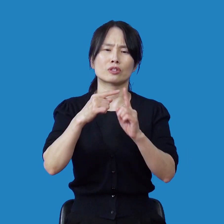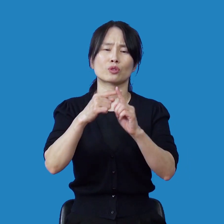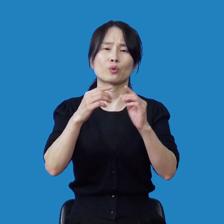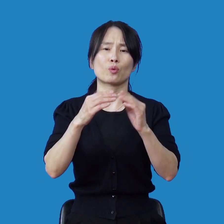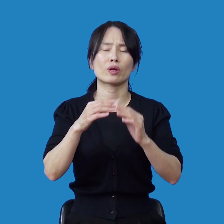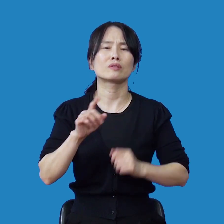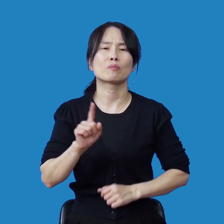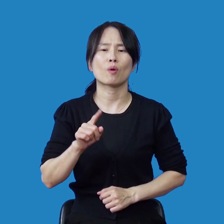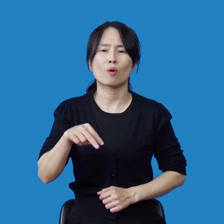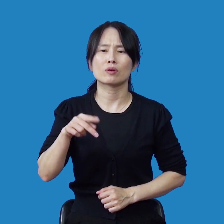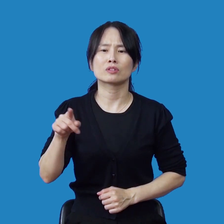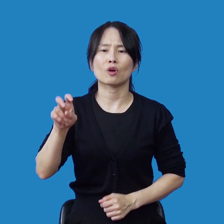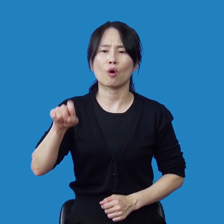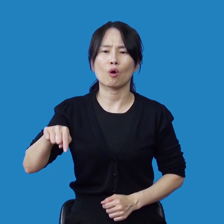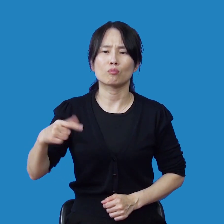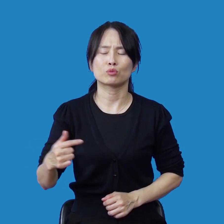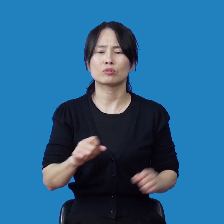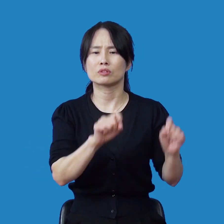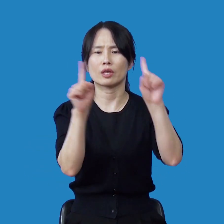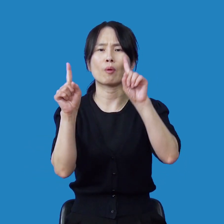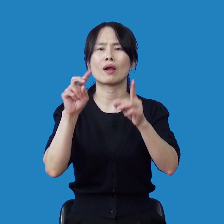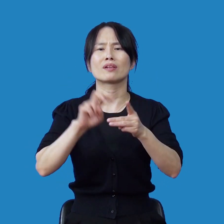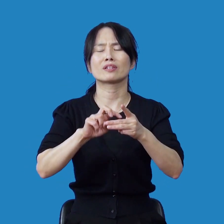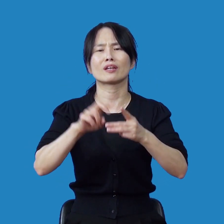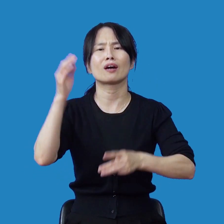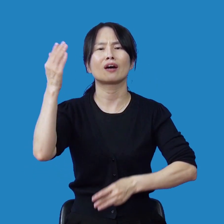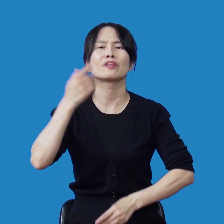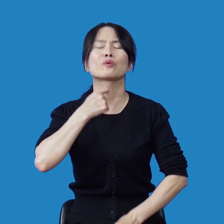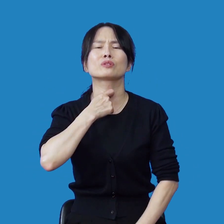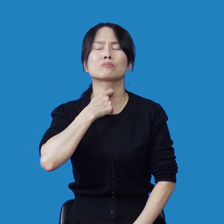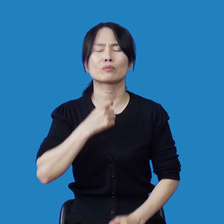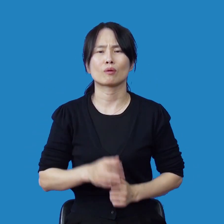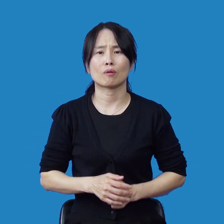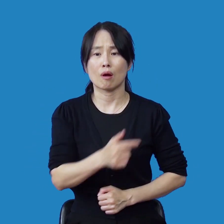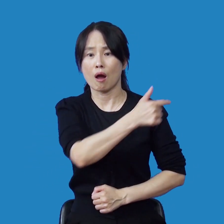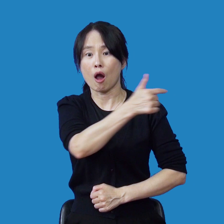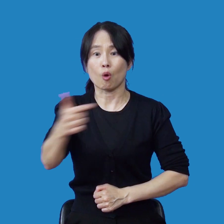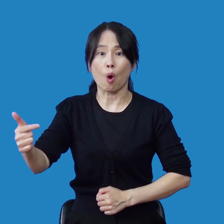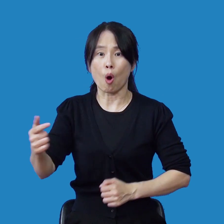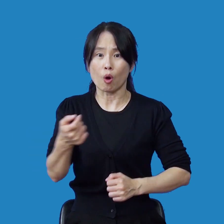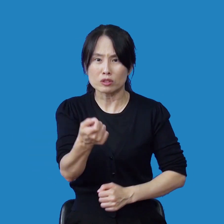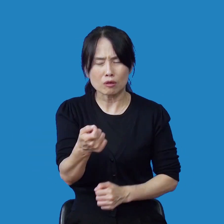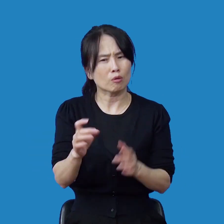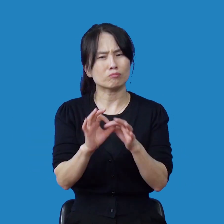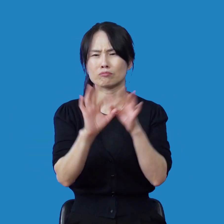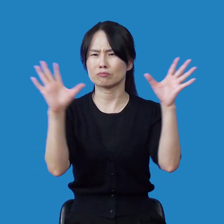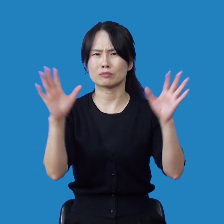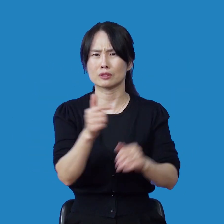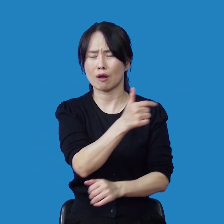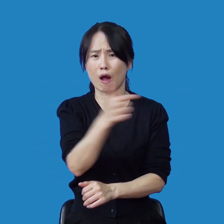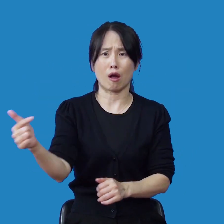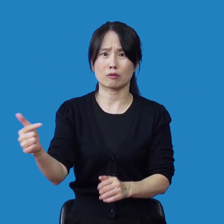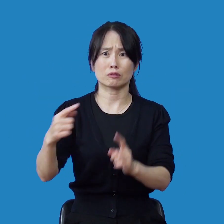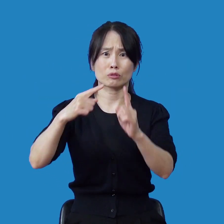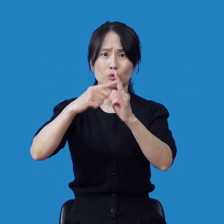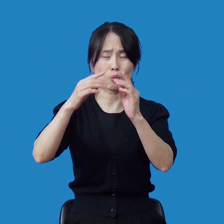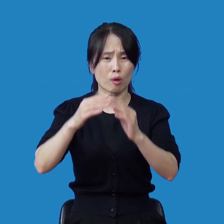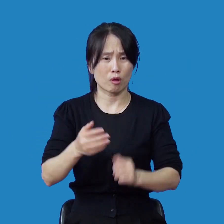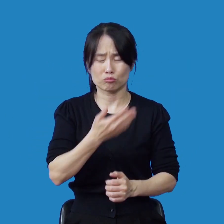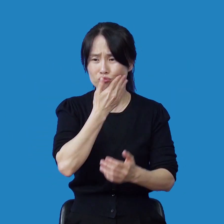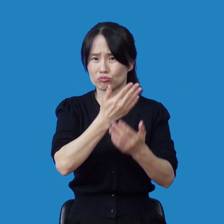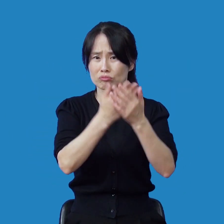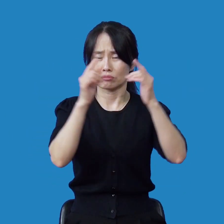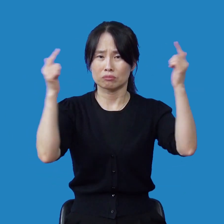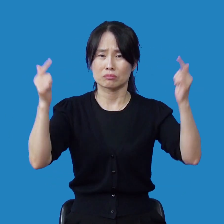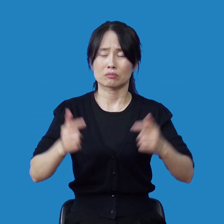서문 재활센터가 되기를 바랍니다. 큰 교회가 중요하지 않습니다. 큰 교회, 대형 교회, 뭐 그게